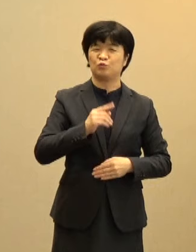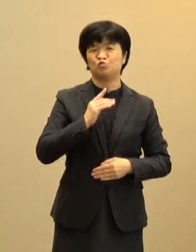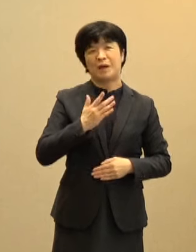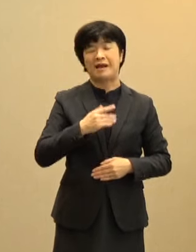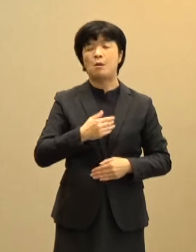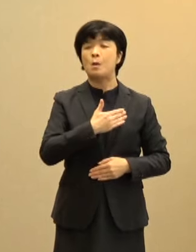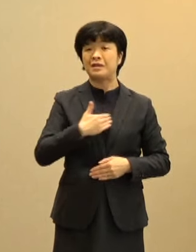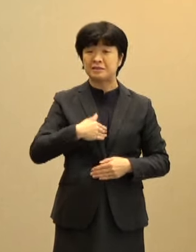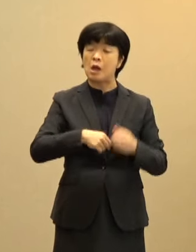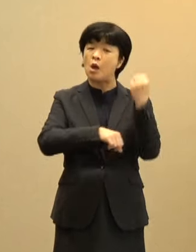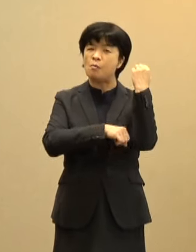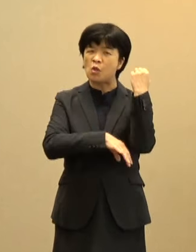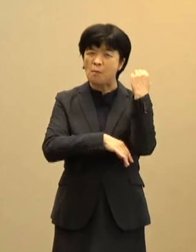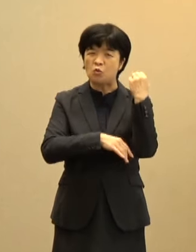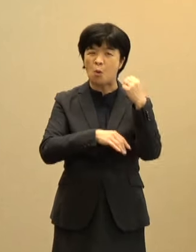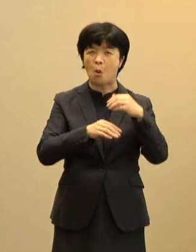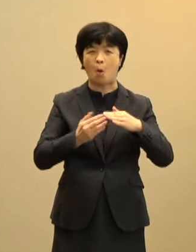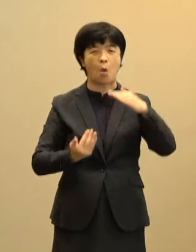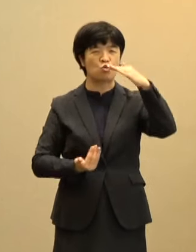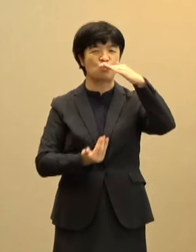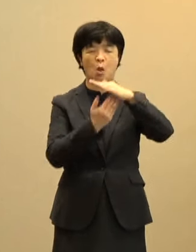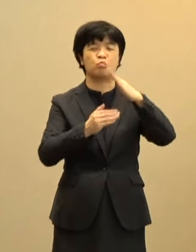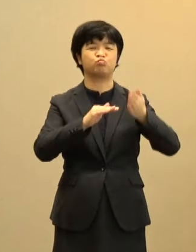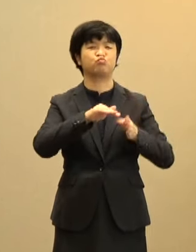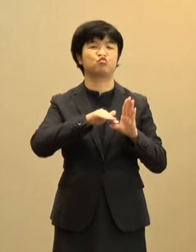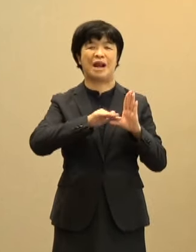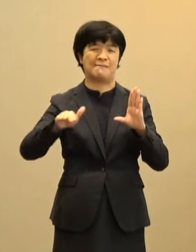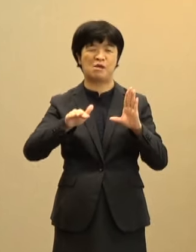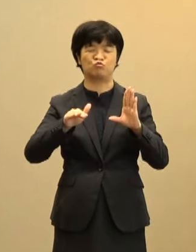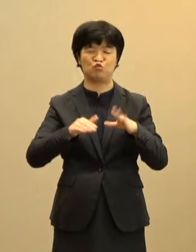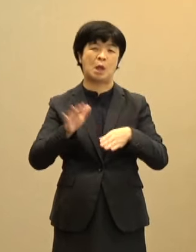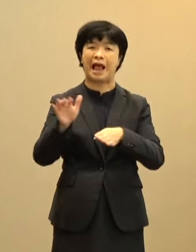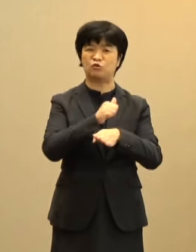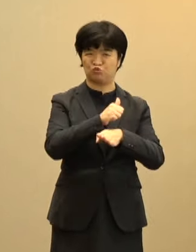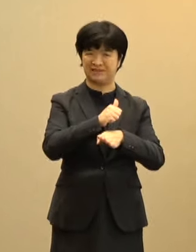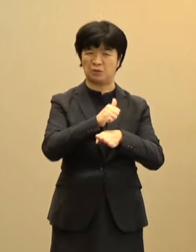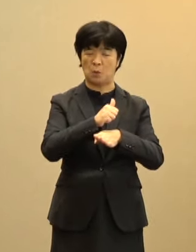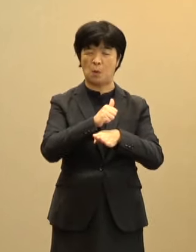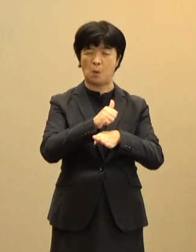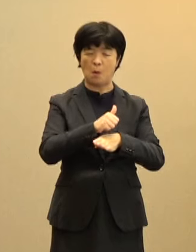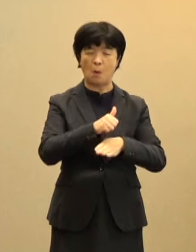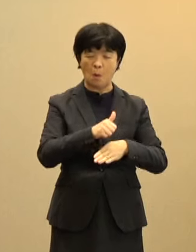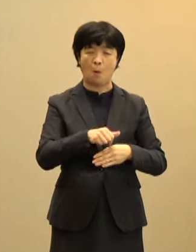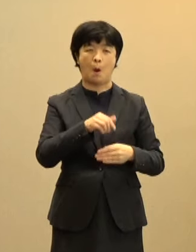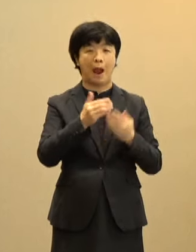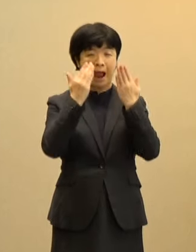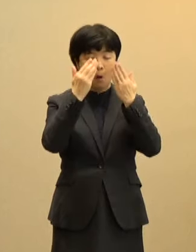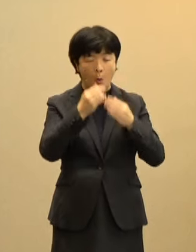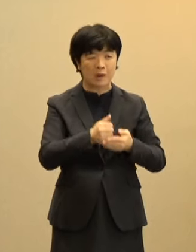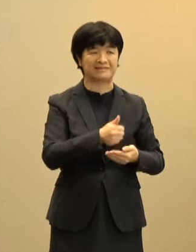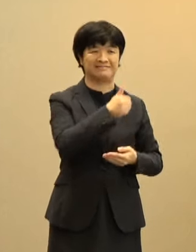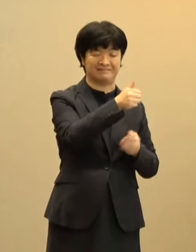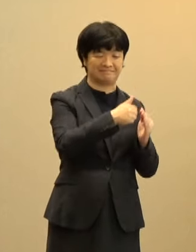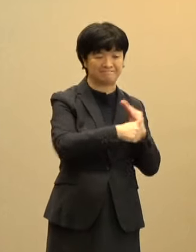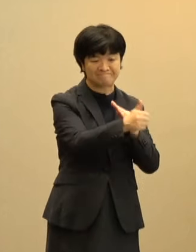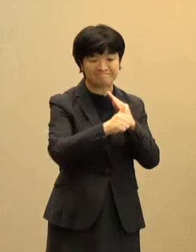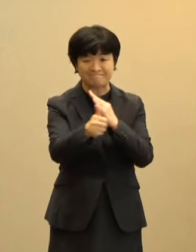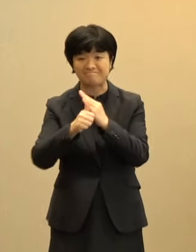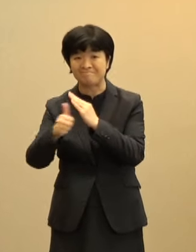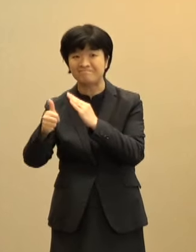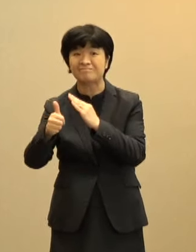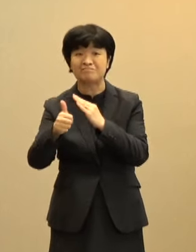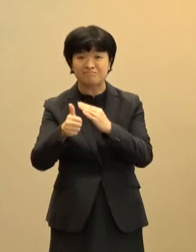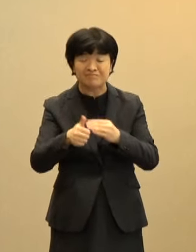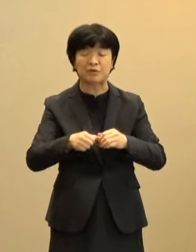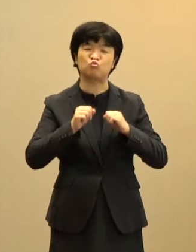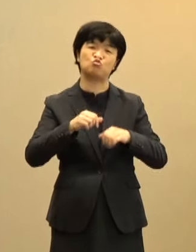まあ我々もともとトップアスリート、このパラリンピックのトップアスリートをですね、各学校に派遣をしたりという取り組みもやってきましたけれども